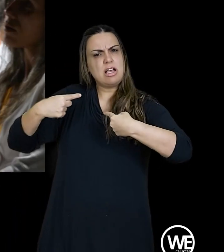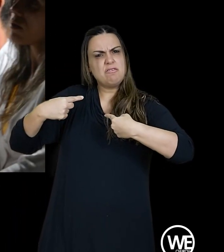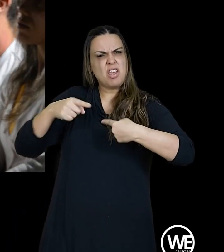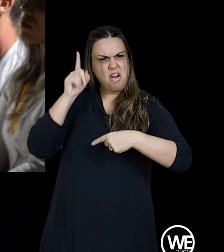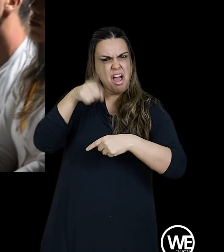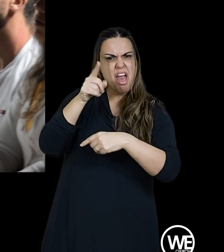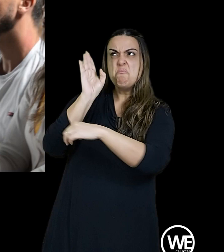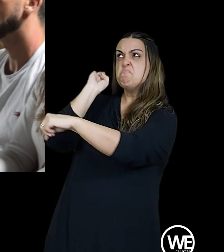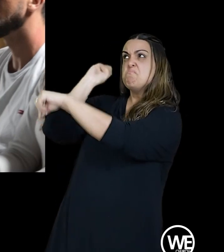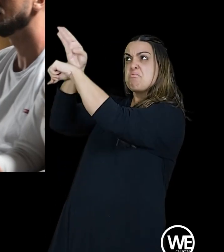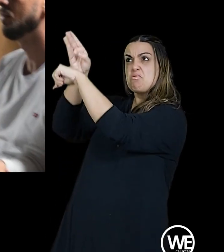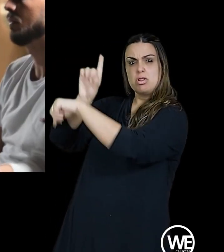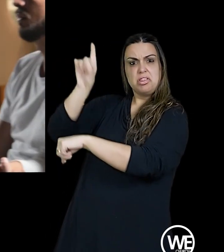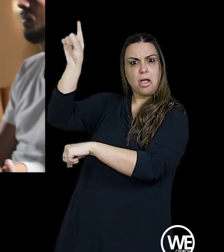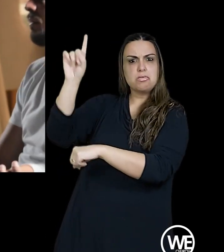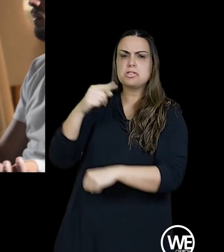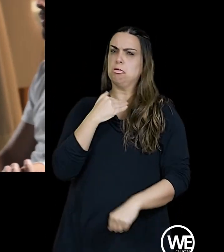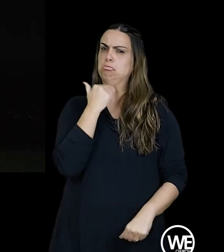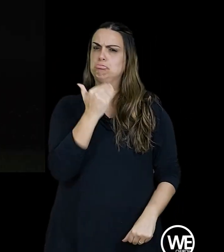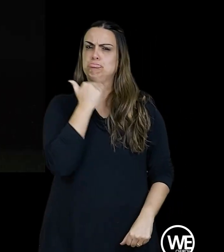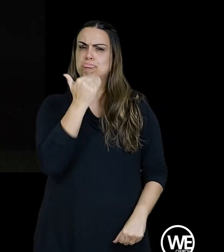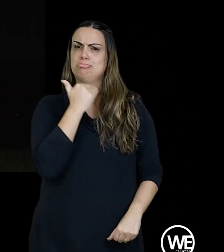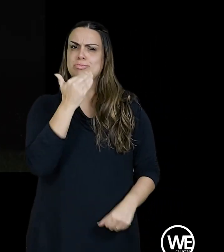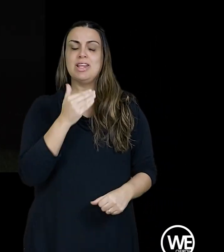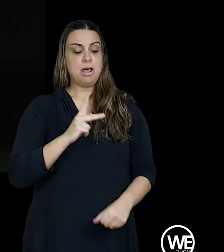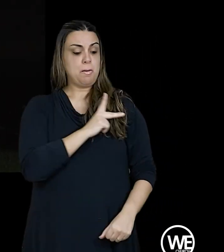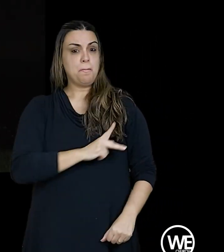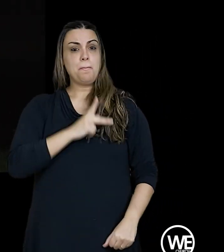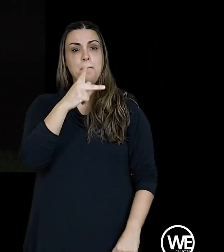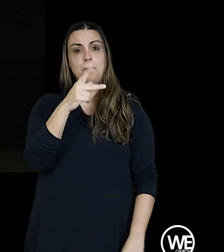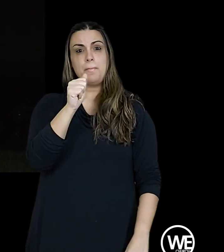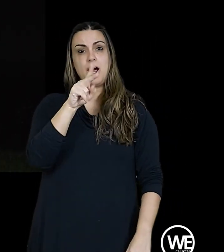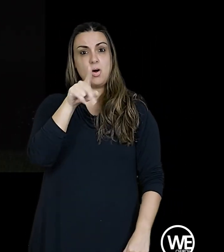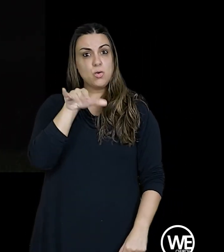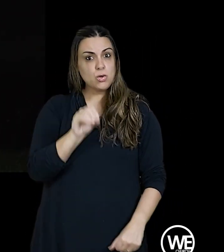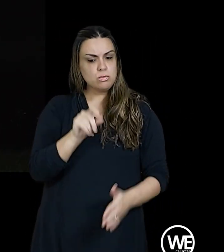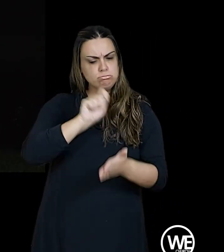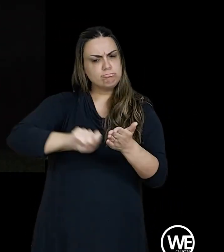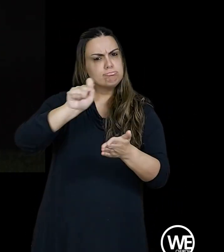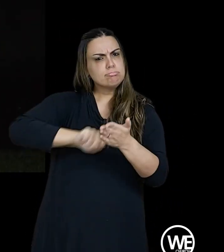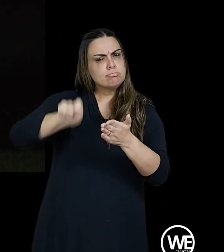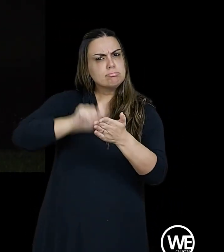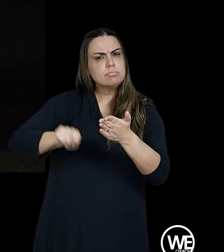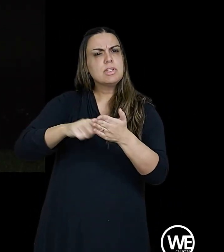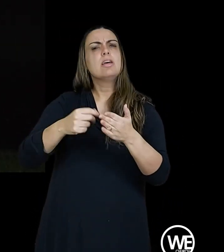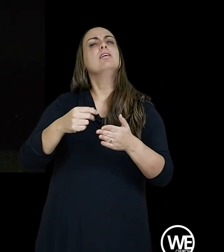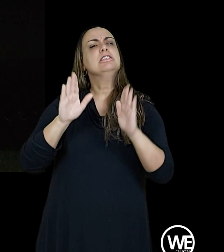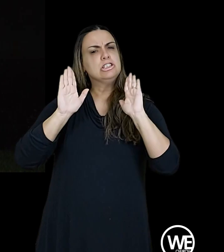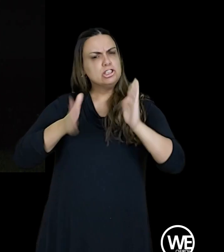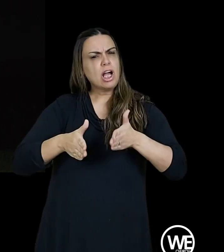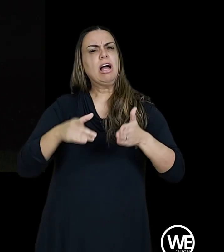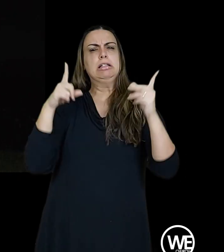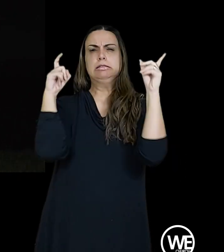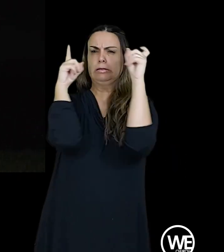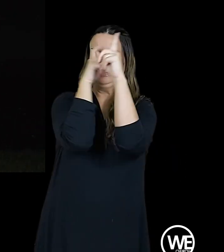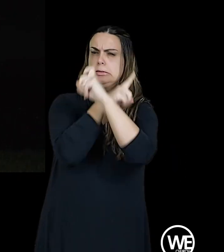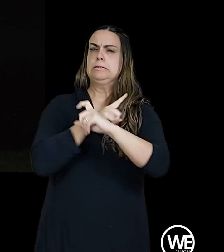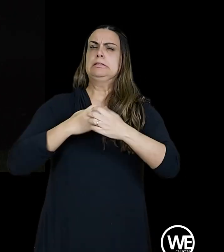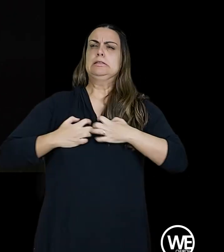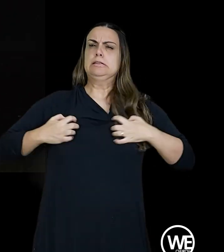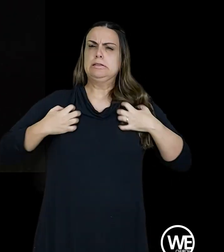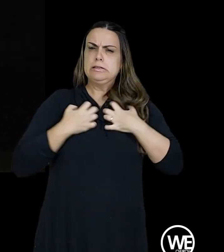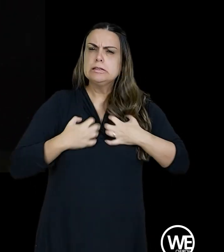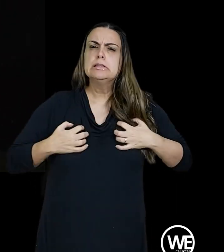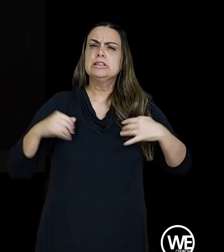nosso Deus. Agora, Paulo, quando escreve esse texto, ele enfrentou sofrimentos, ele enfrentou angústias, ao